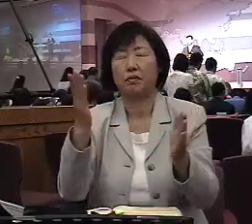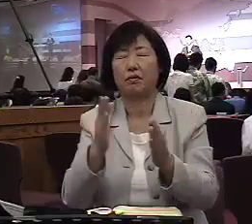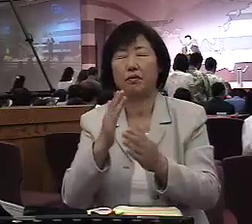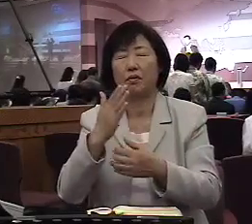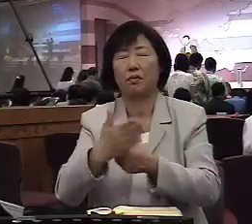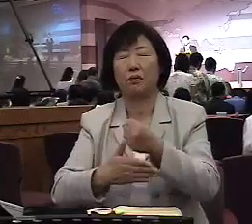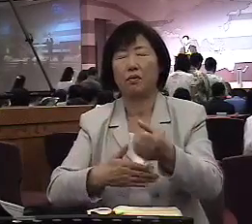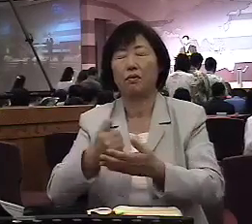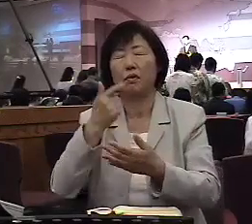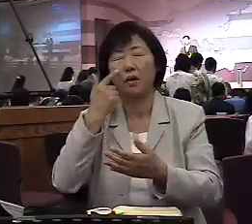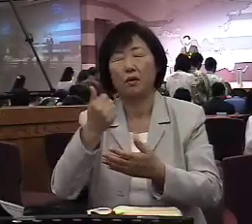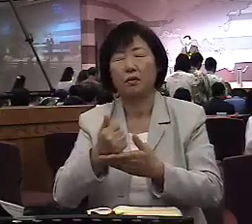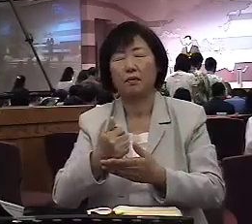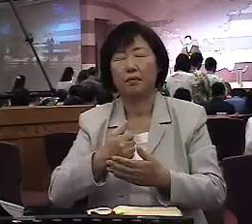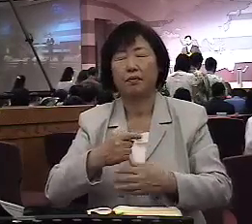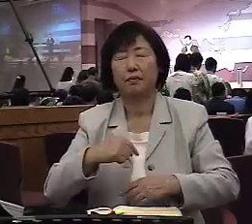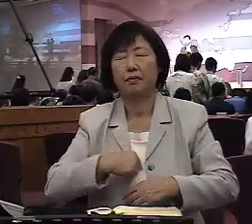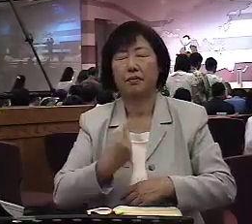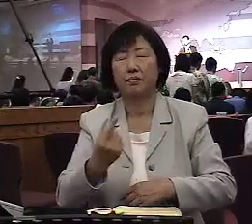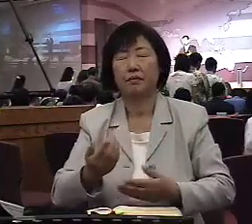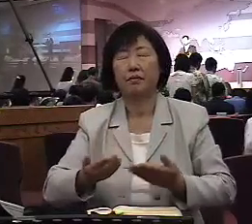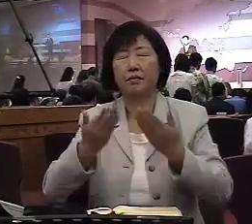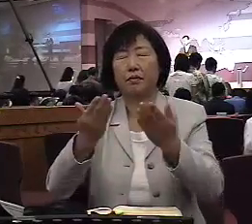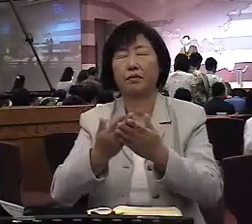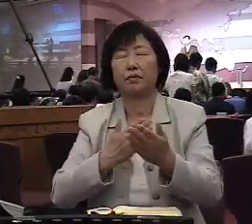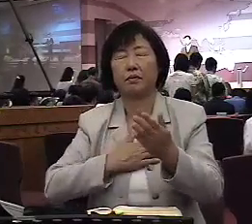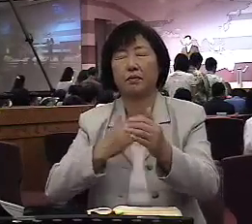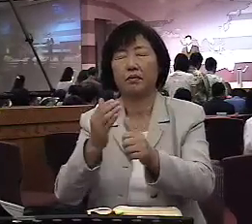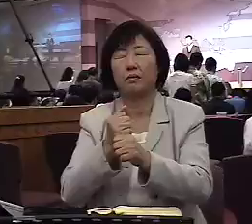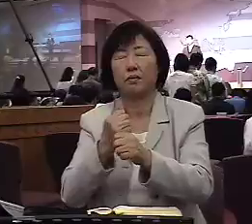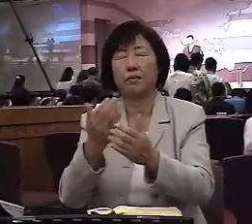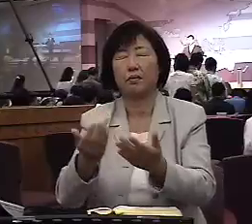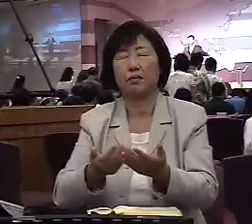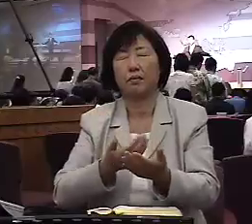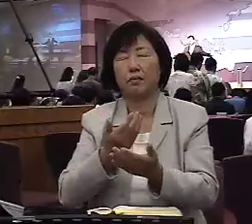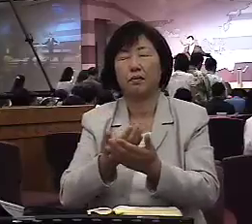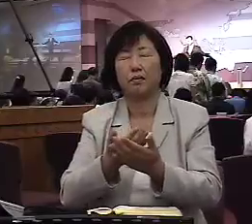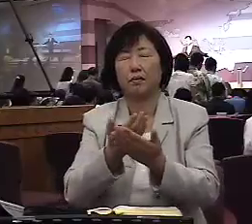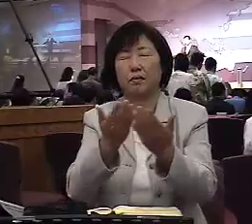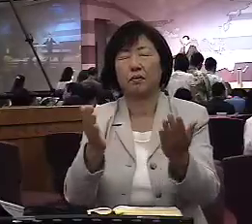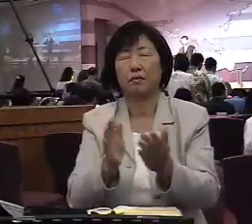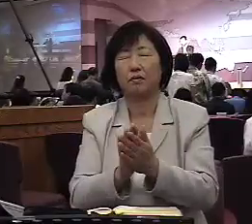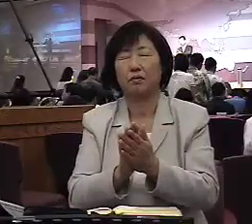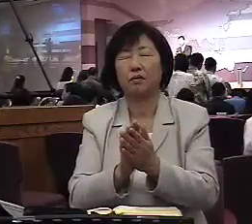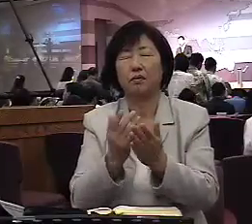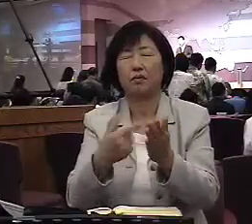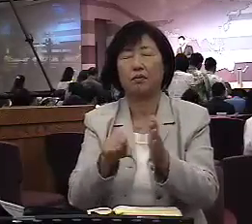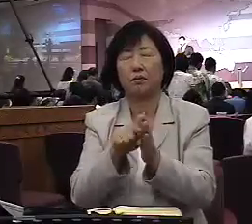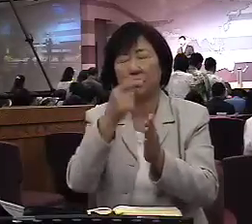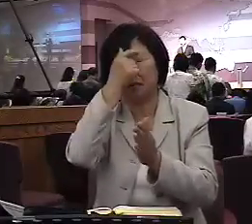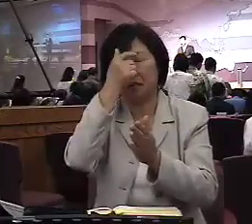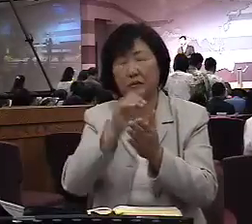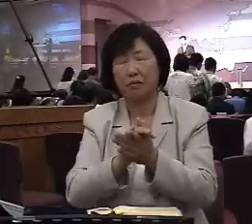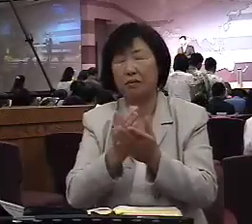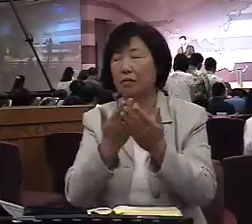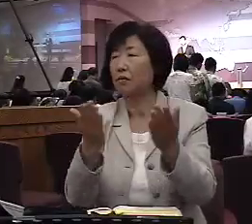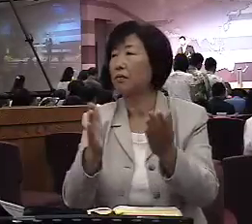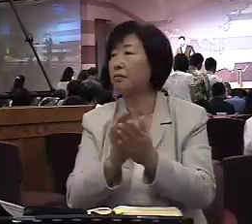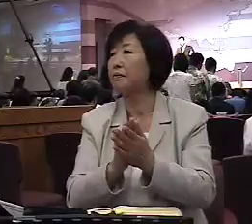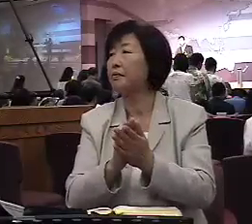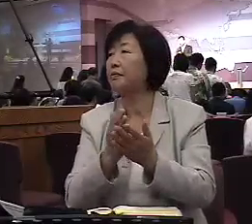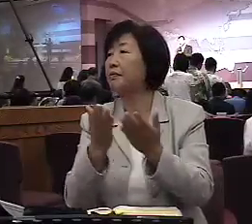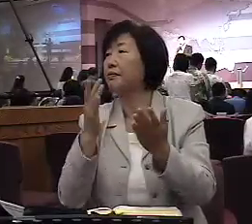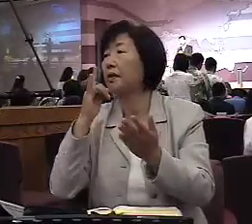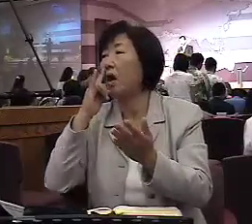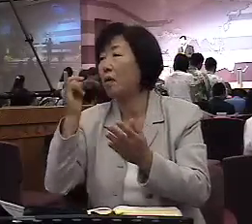하나님 아버지, 내 자신을 드립니다. 나를 붙잡아 주시옵소서. 그리고 여러분들이 이분들을 위해 기도해 주셔야 됩니다.